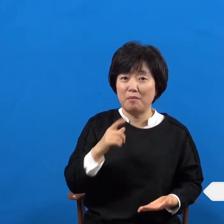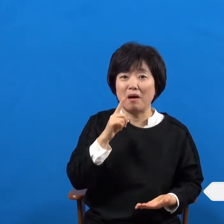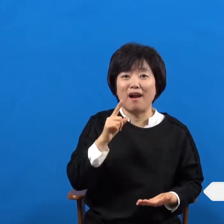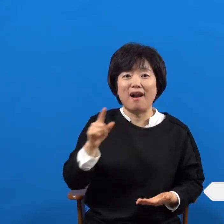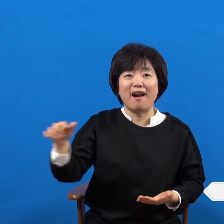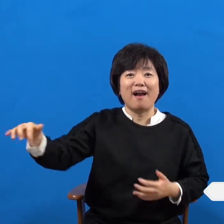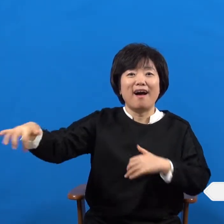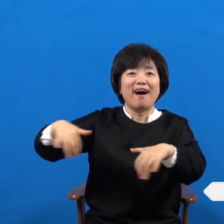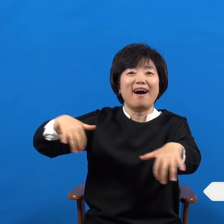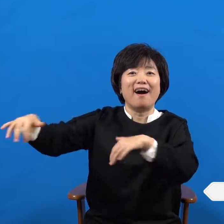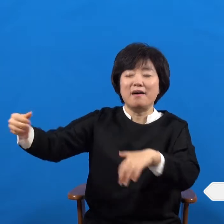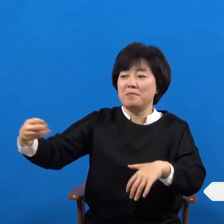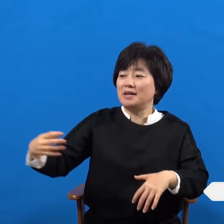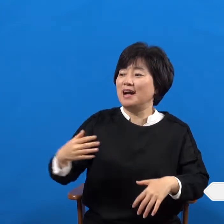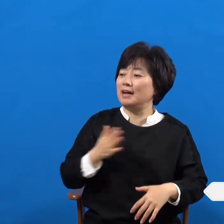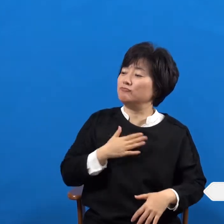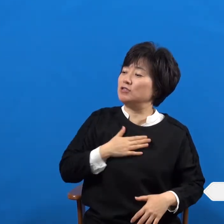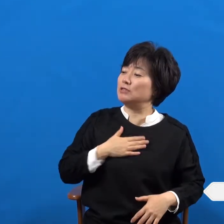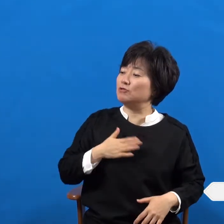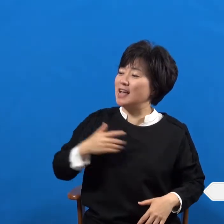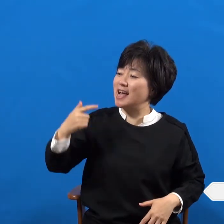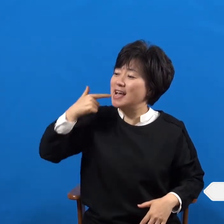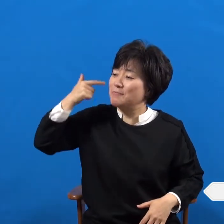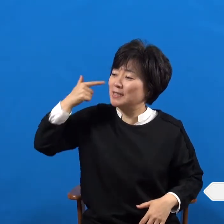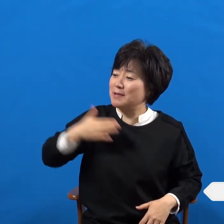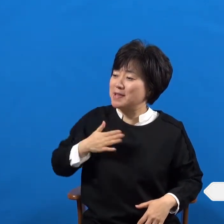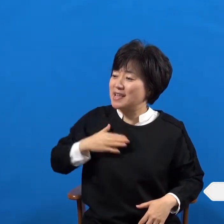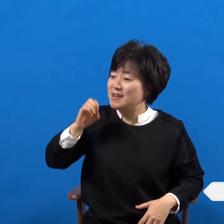목사님이 우리가 하려다 참았답니다.